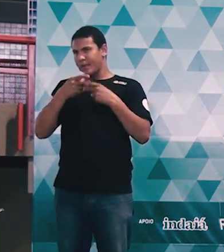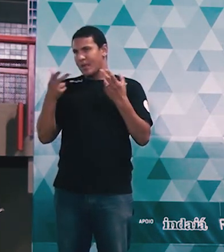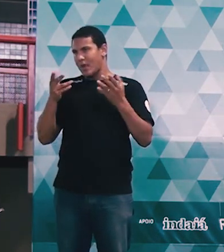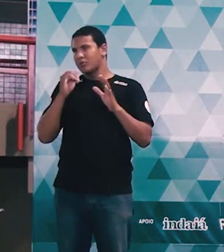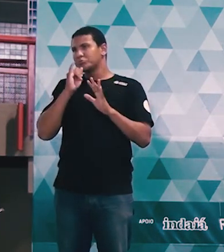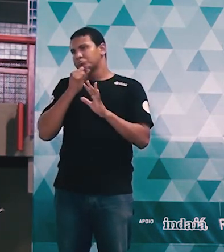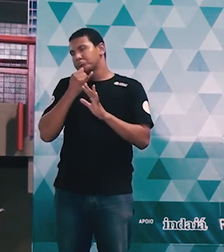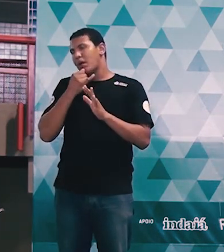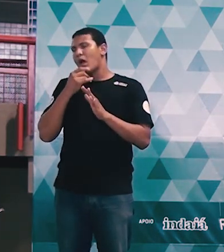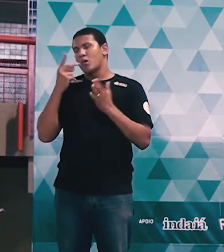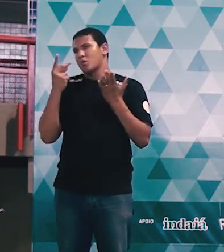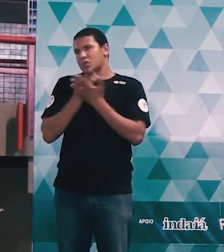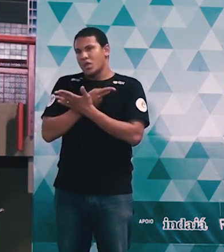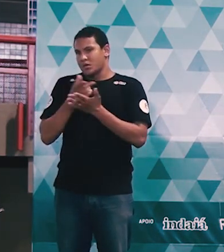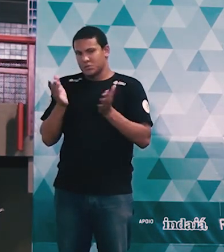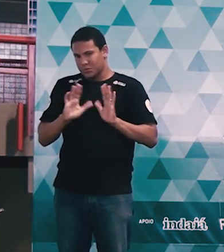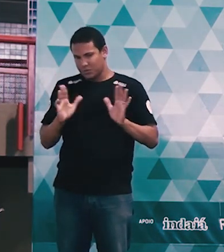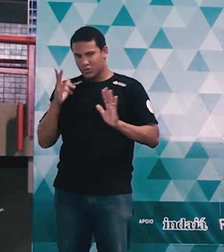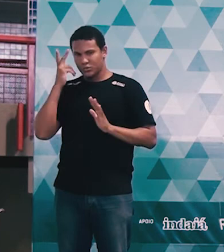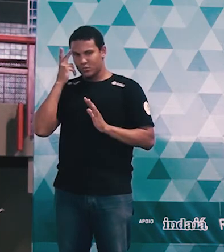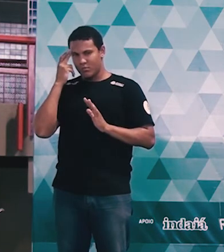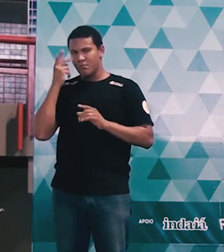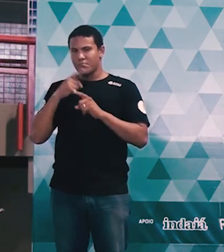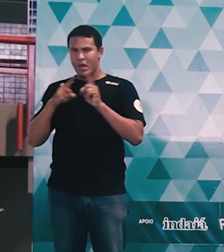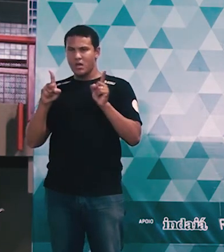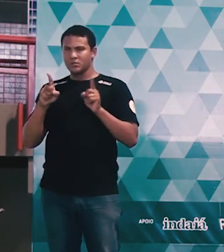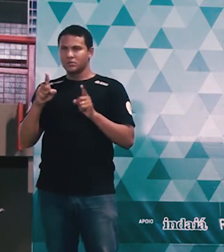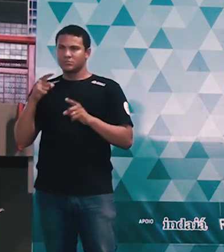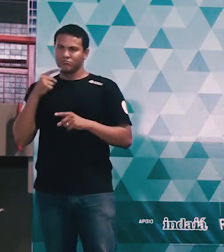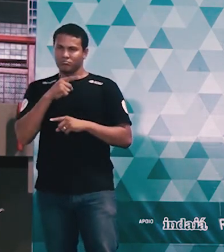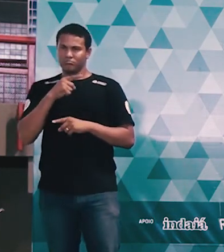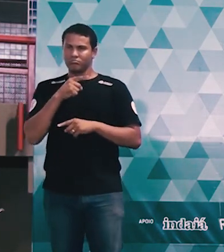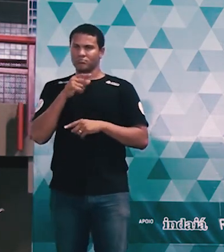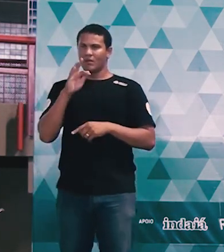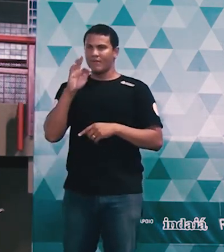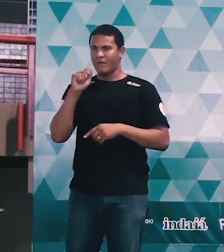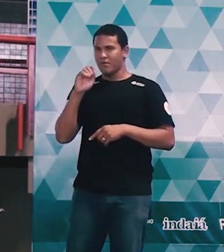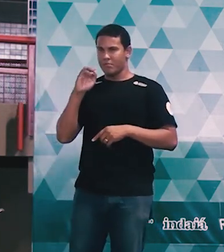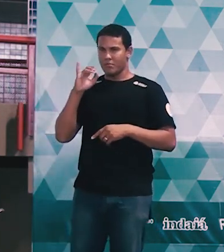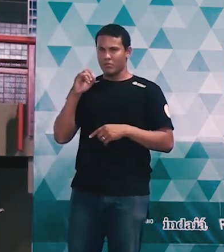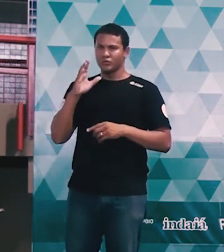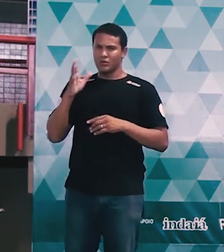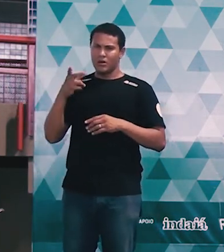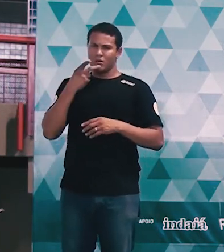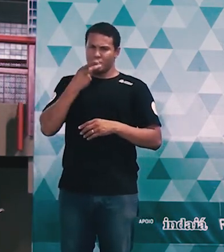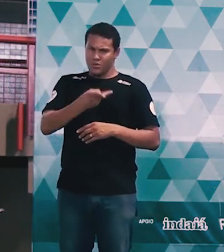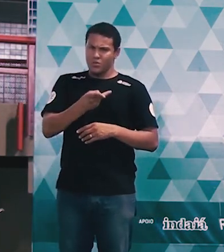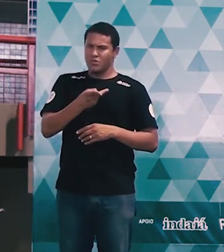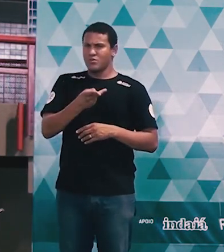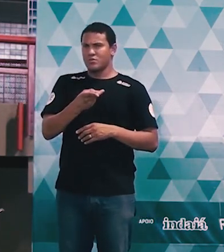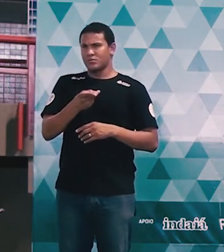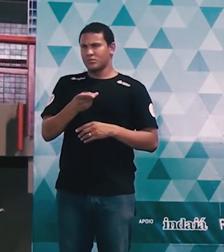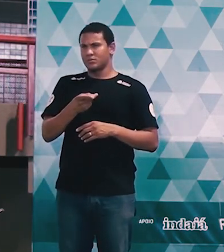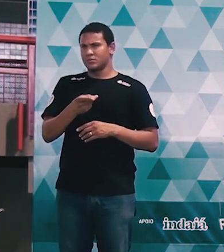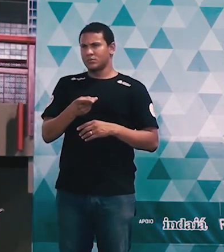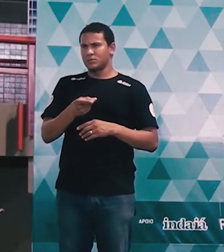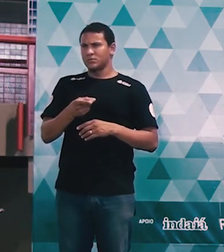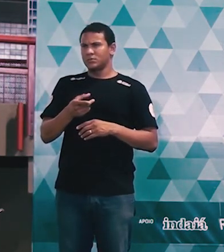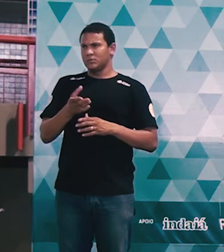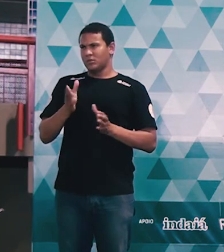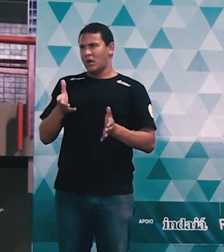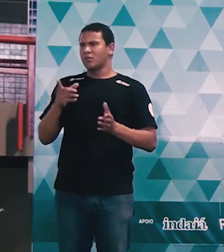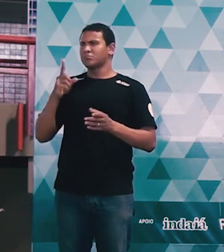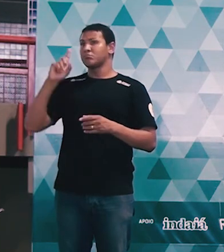desculpa pelo contratempo. Infelizmente isso acontece, né? Mas assim, como o Fábio já comentou